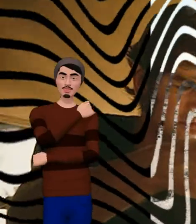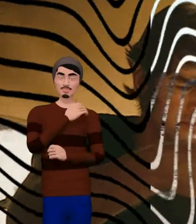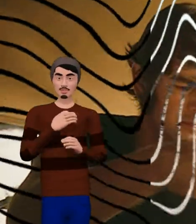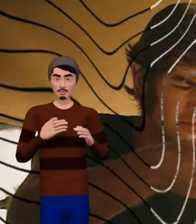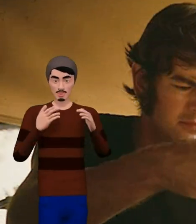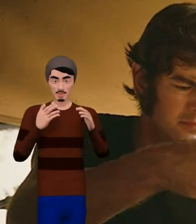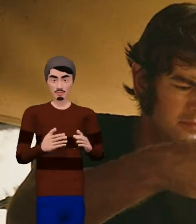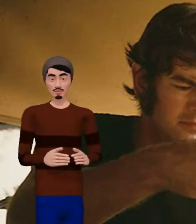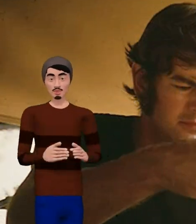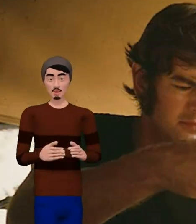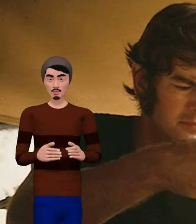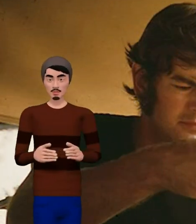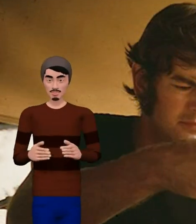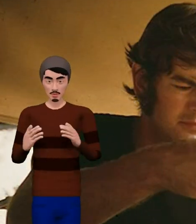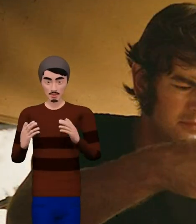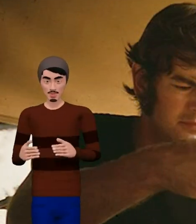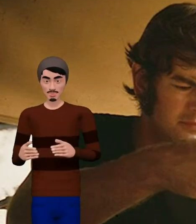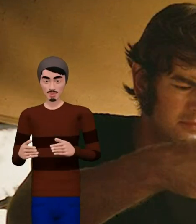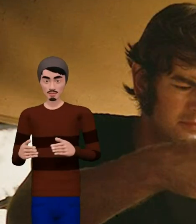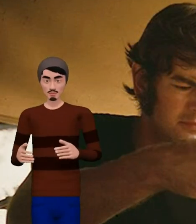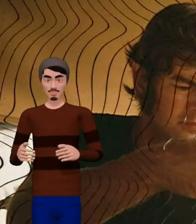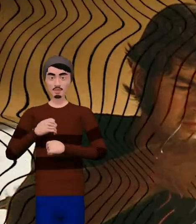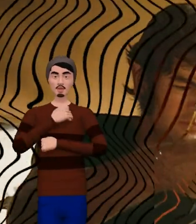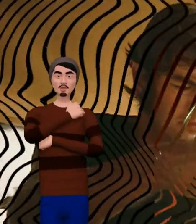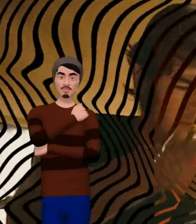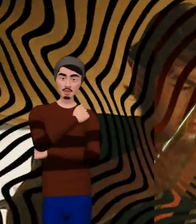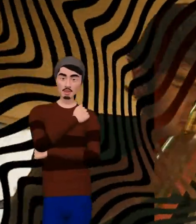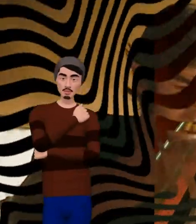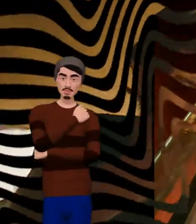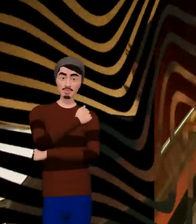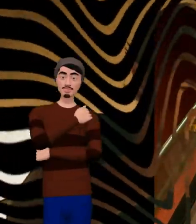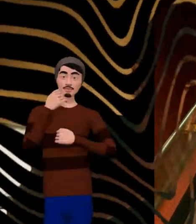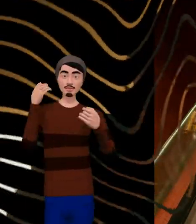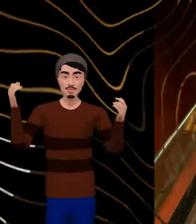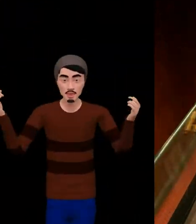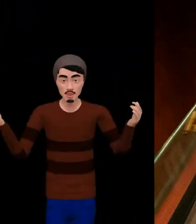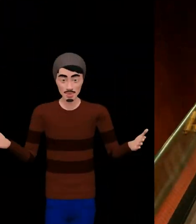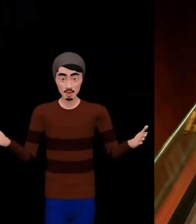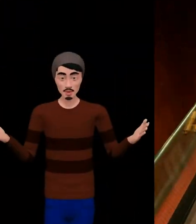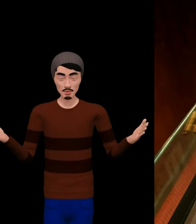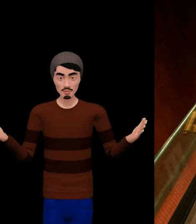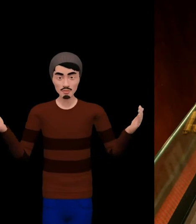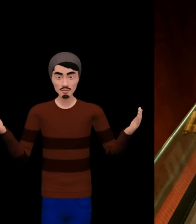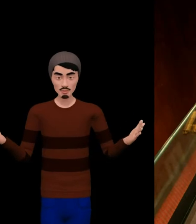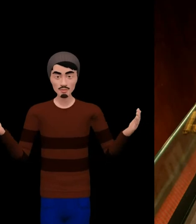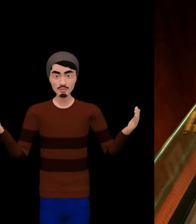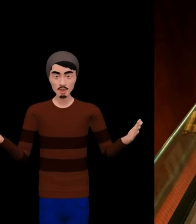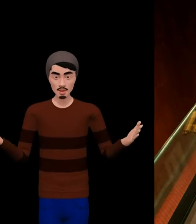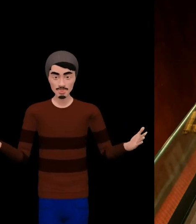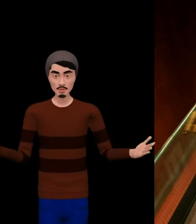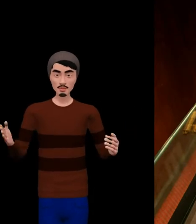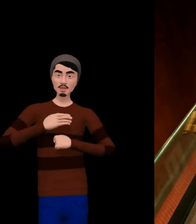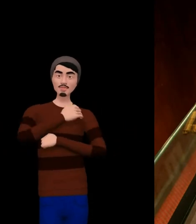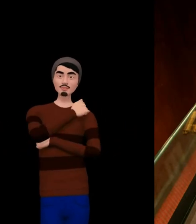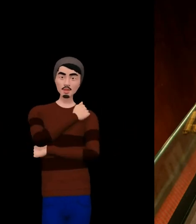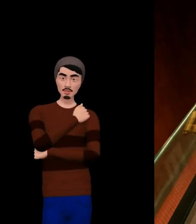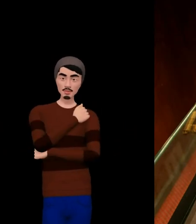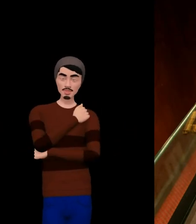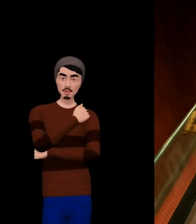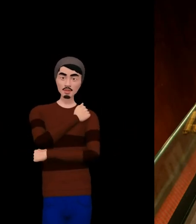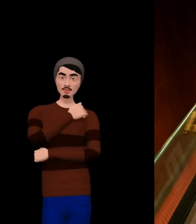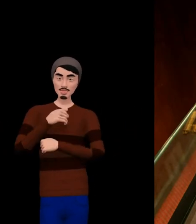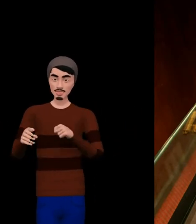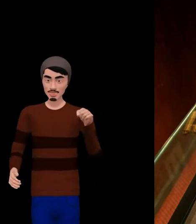1974. E nella foto vediamo proprio questi archeologi mentre lavorano sullo scheletro che hanno ritrovato, sulle ossa che